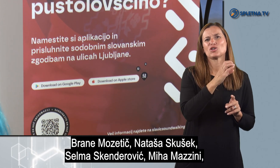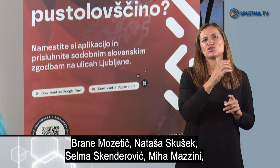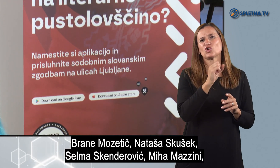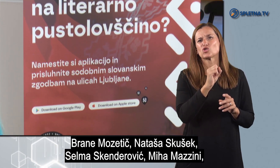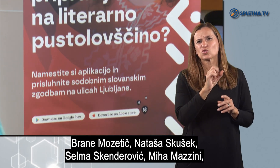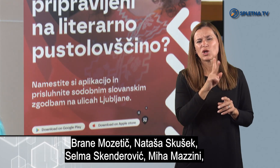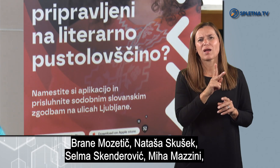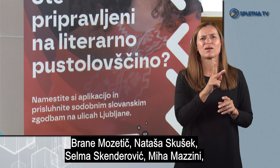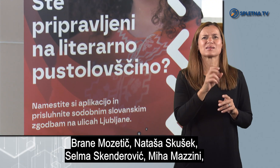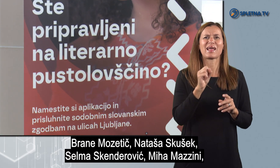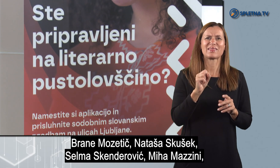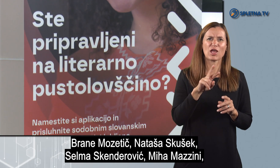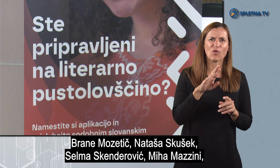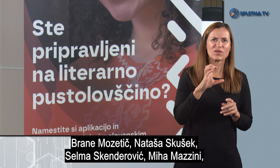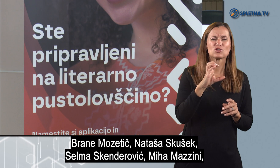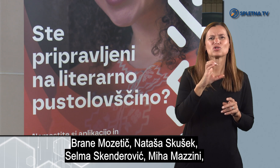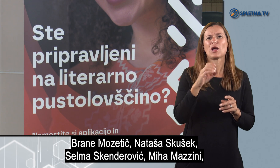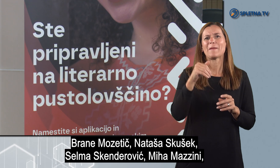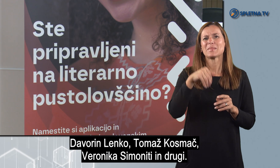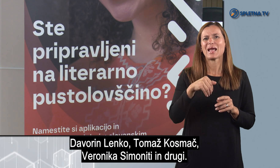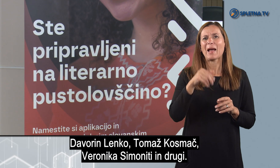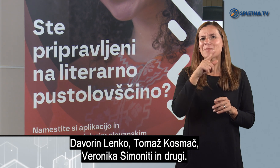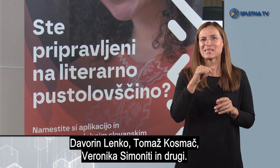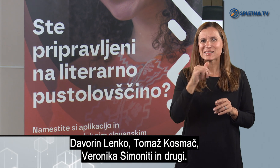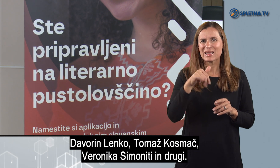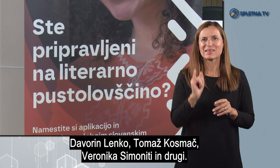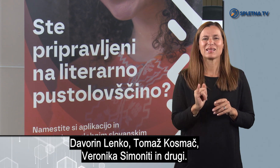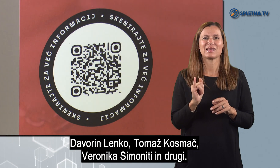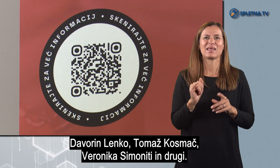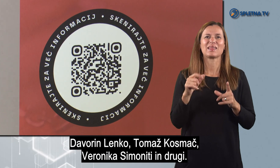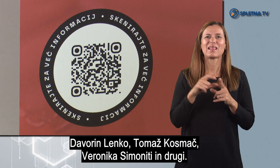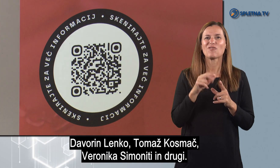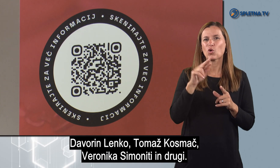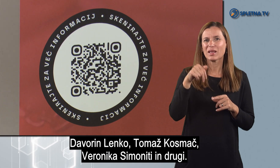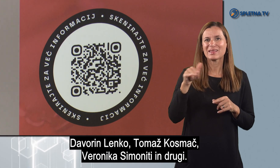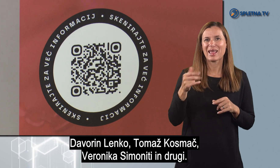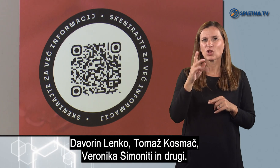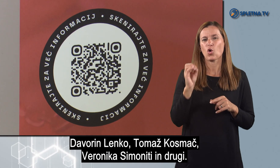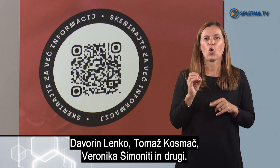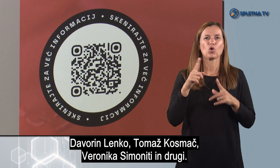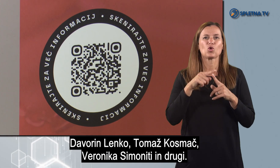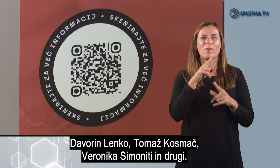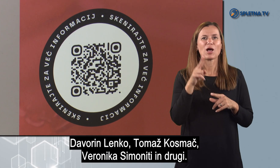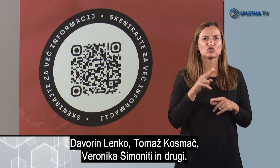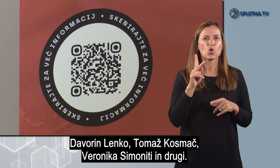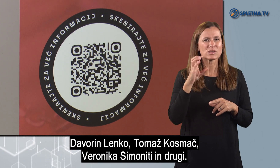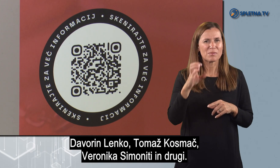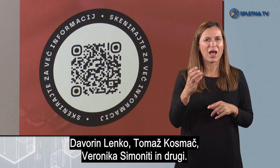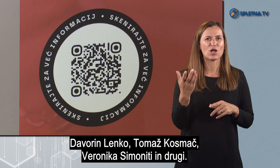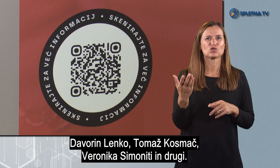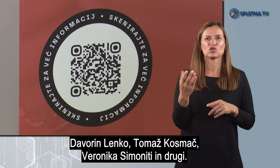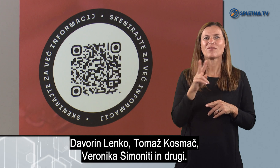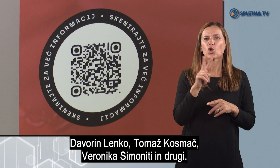Skušek, Selma Skenderović, Miha Mazzini, Davor Ilenko, Tomaž Kosmač,